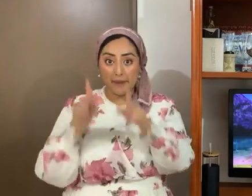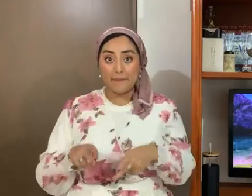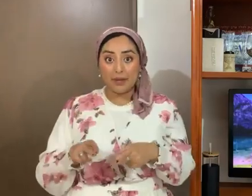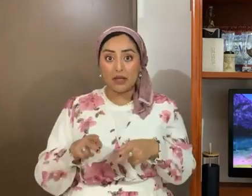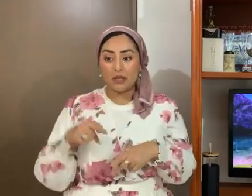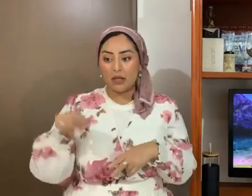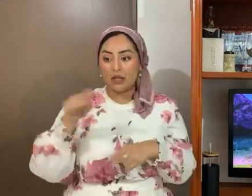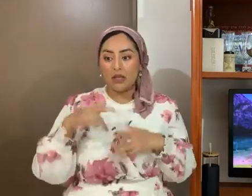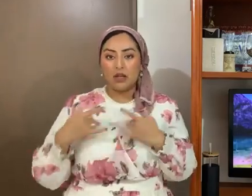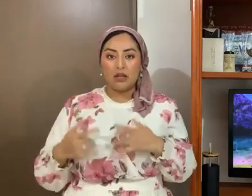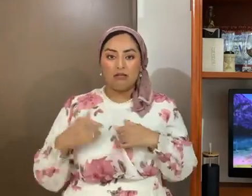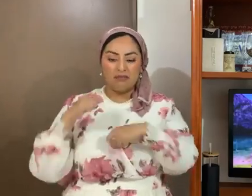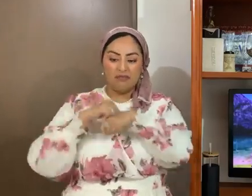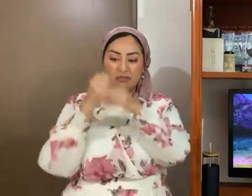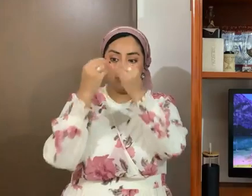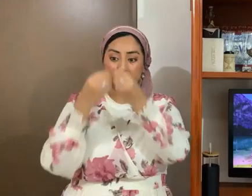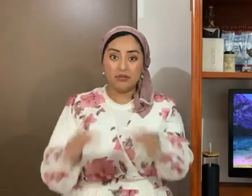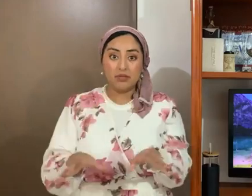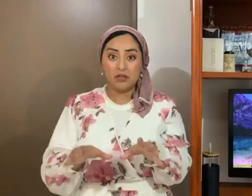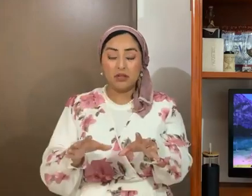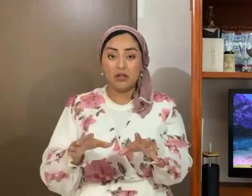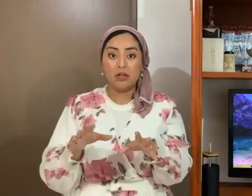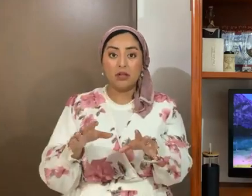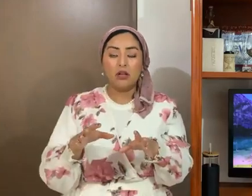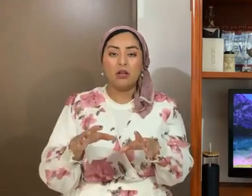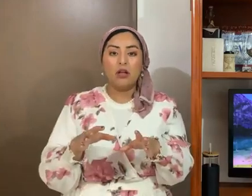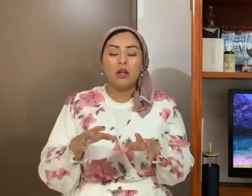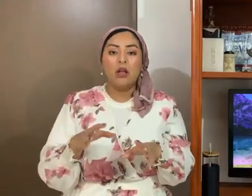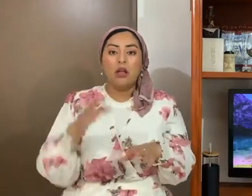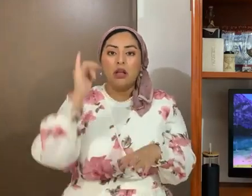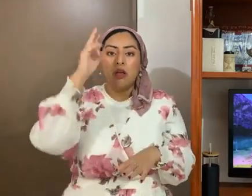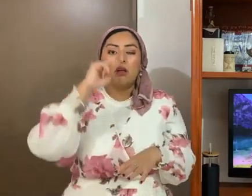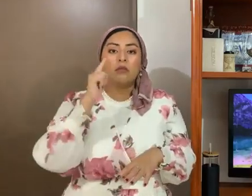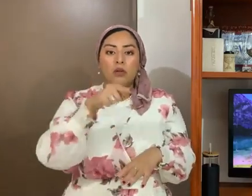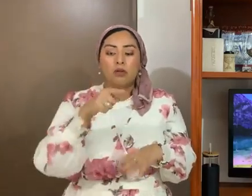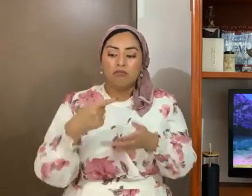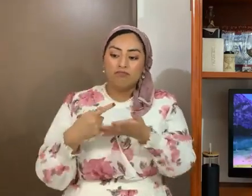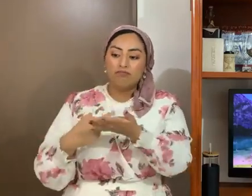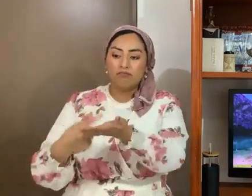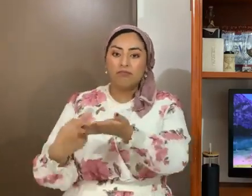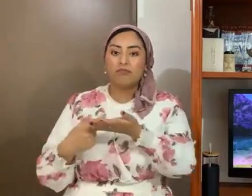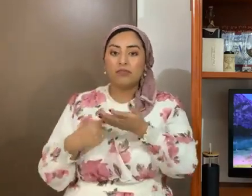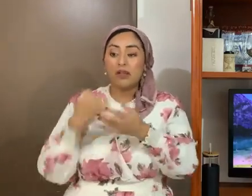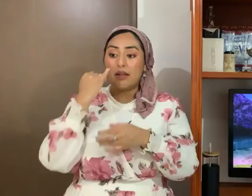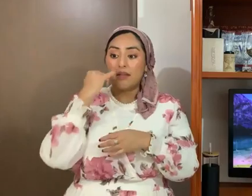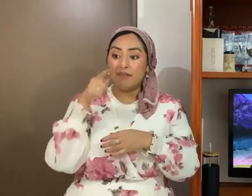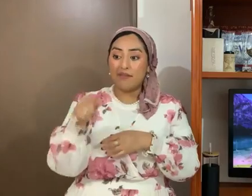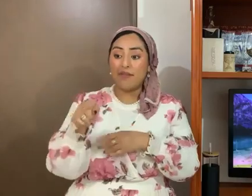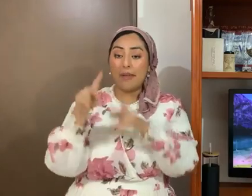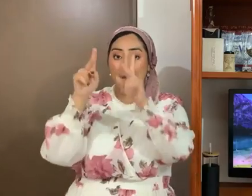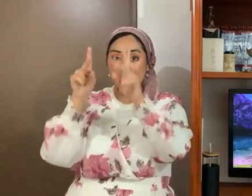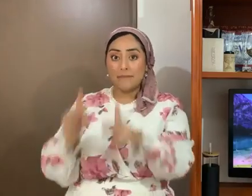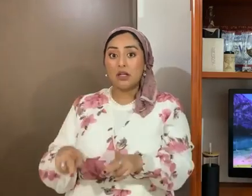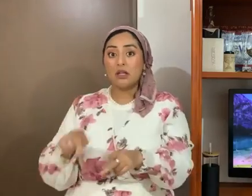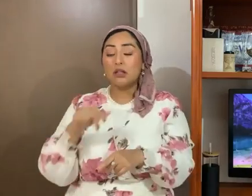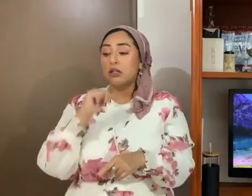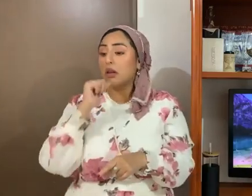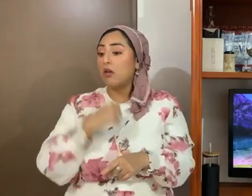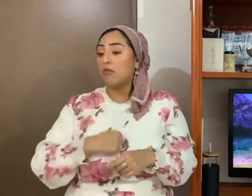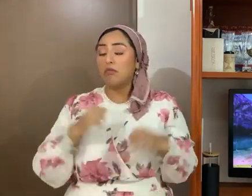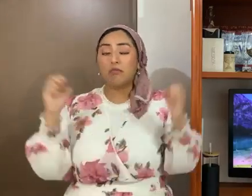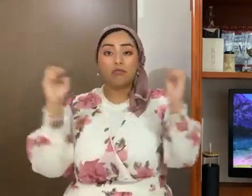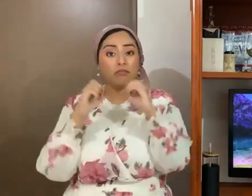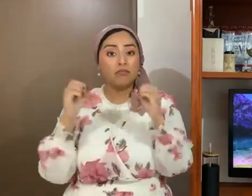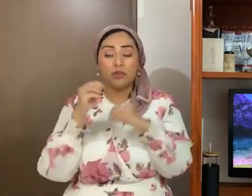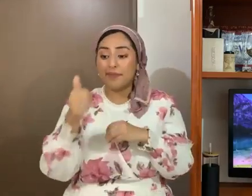y se endurece y se pierde, Yahweh me envió a eso, Yahweh te envió a hablarle. Si él se endurece por causa de su propio